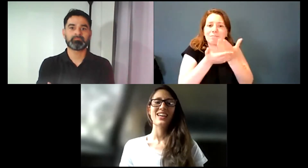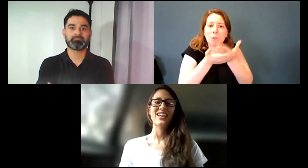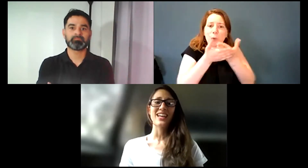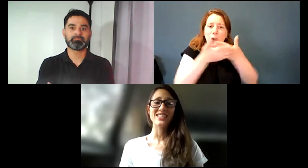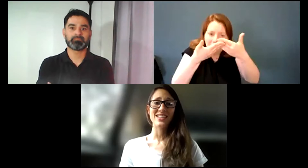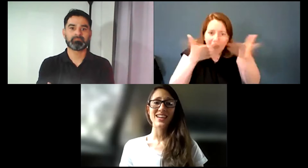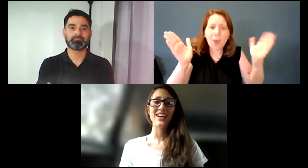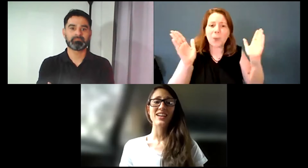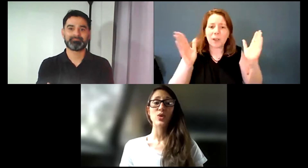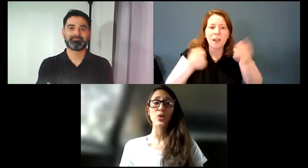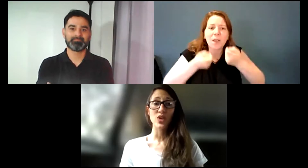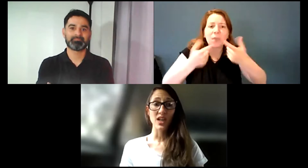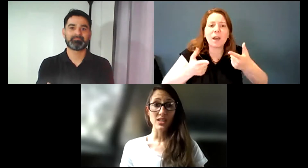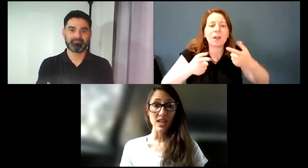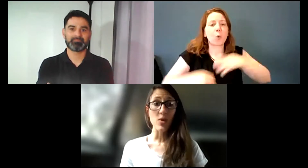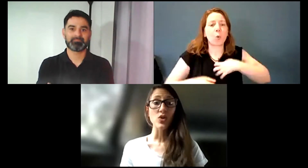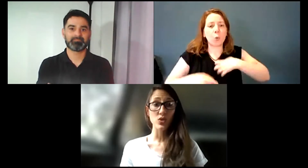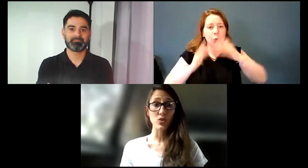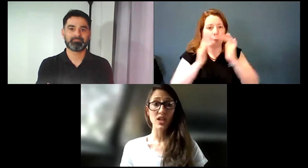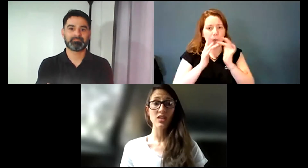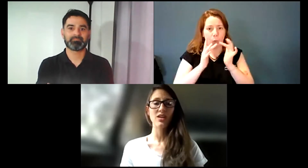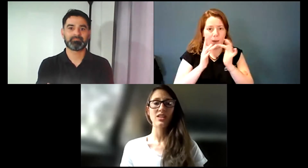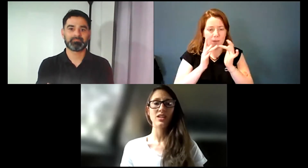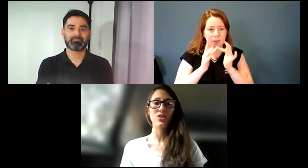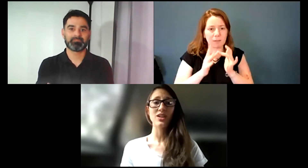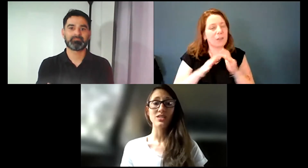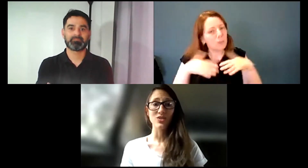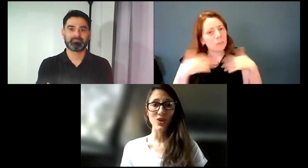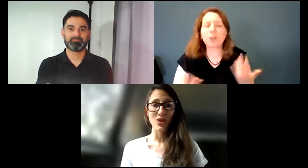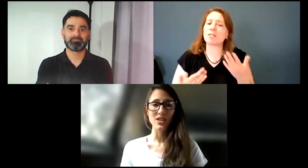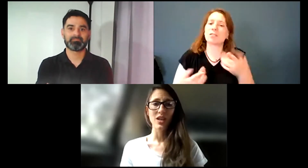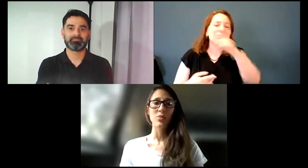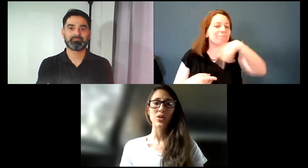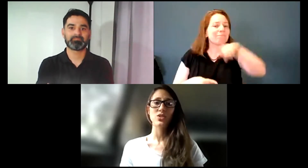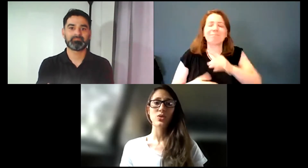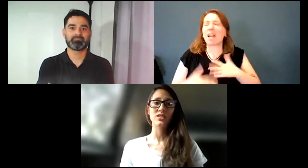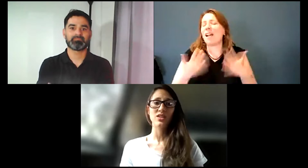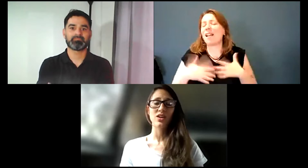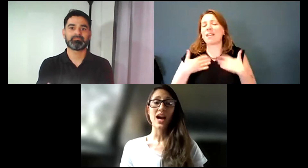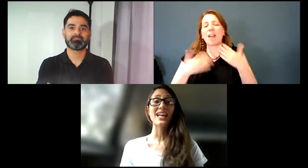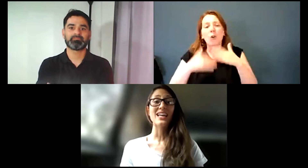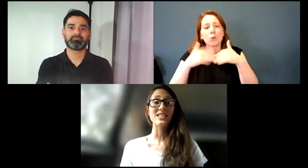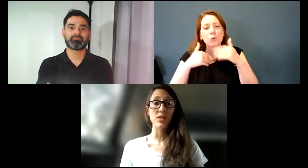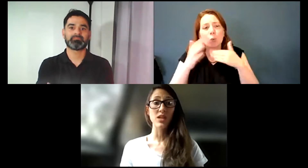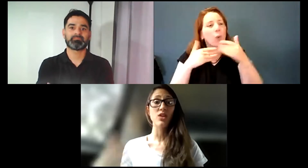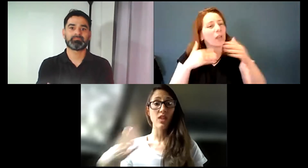Que así sea, es un orgullo que la sigamos construyendo entre todas y todos, por eso nuestro agradecimiento desde